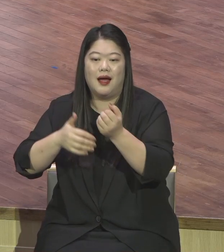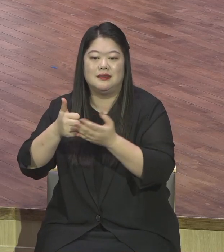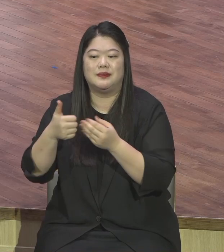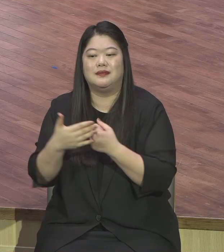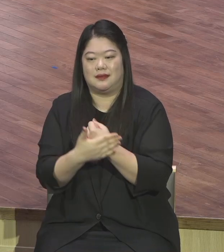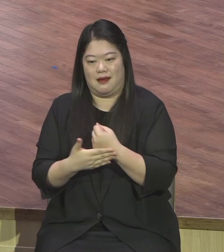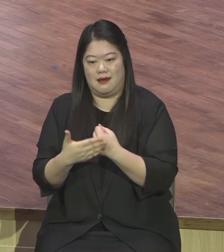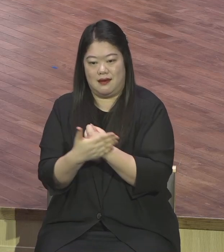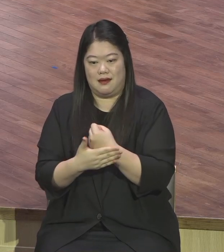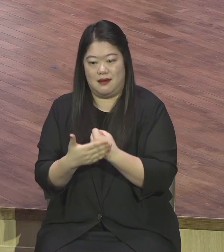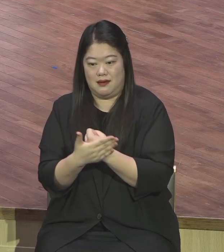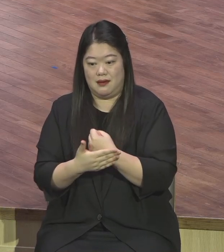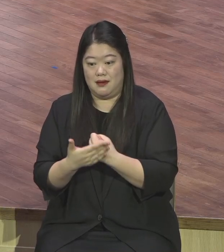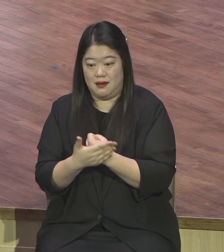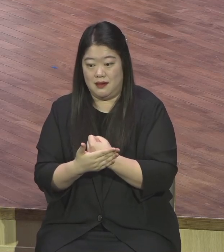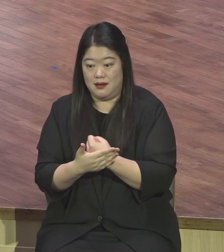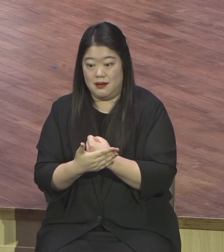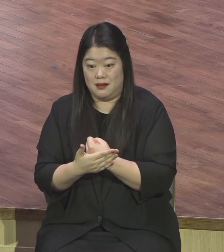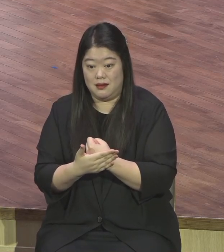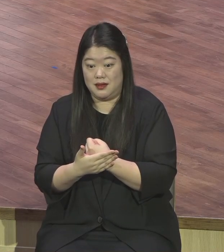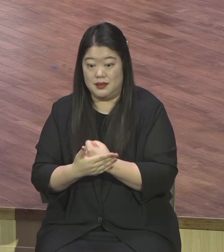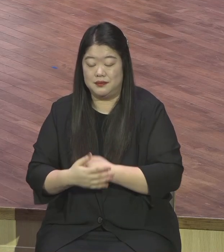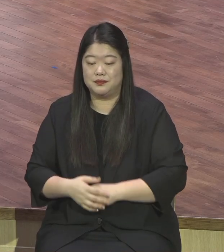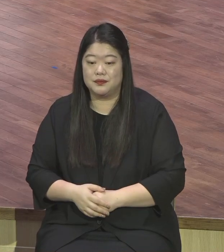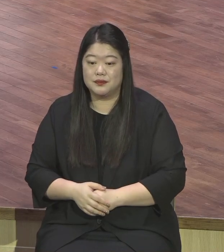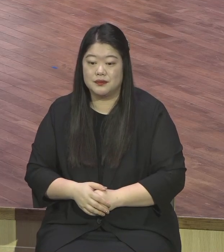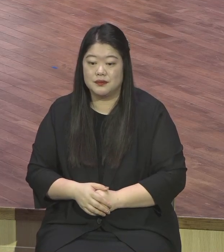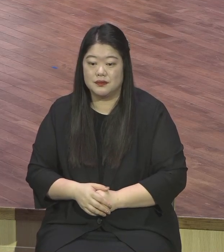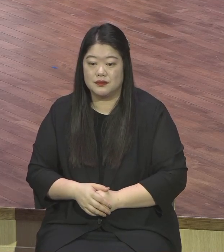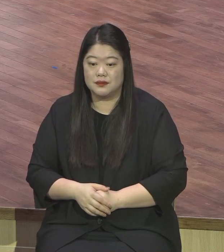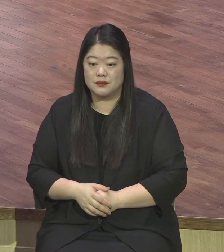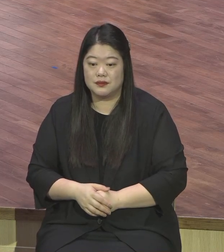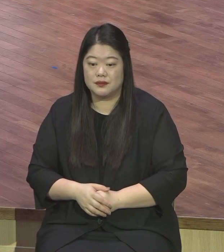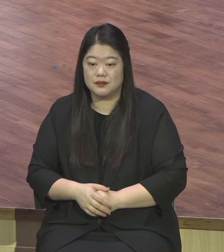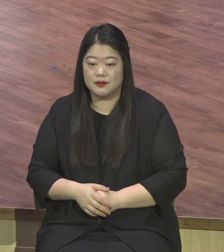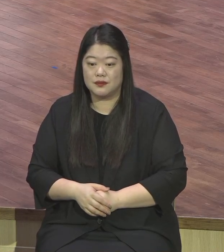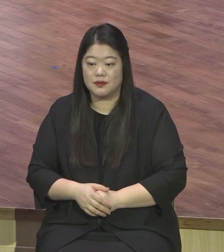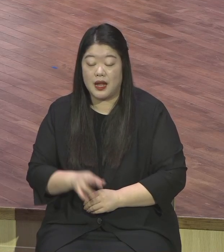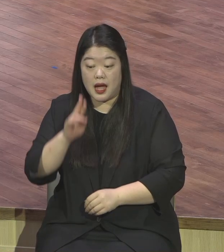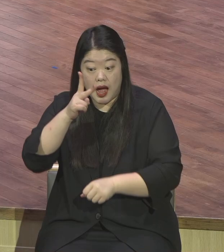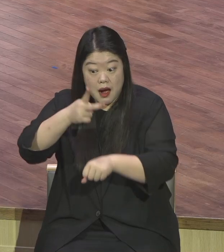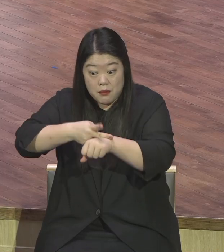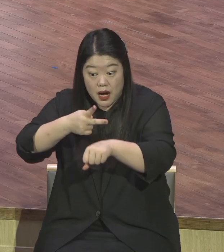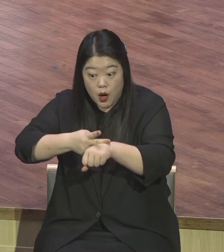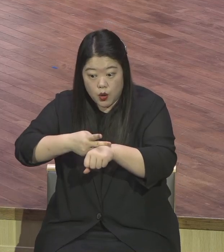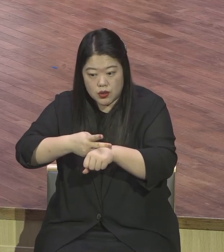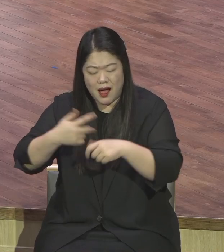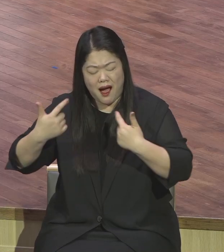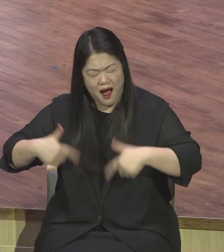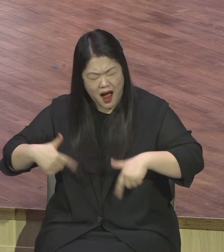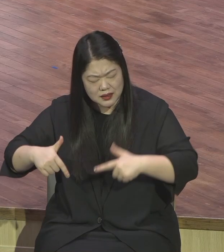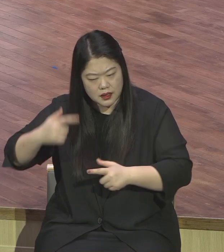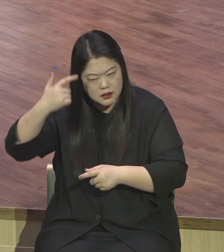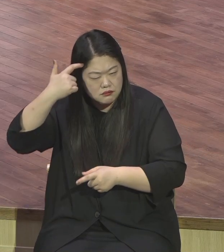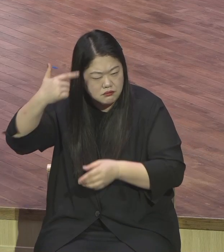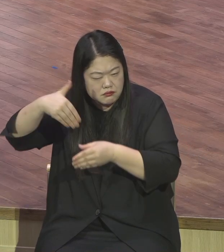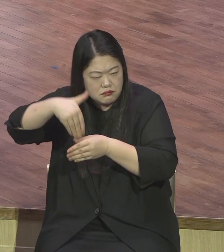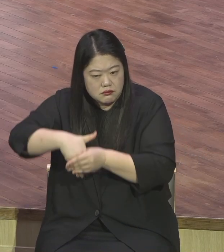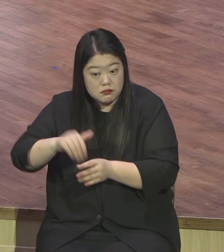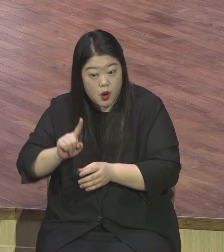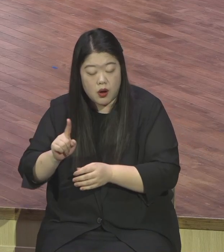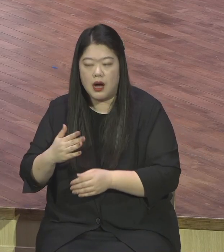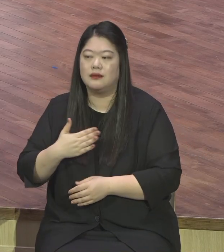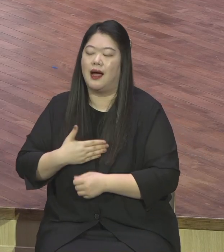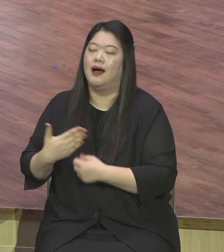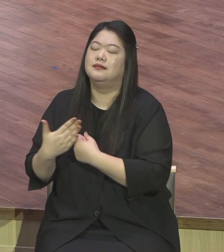신앙생활은요, 바울처럼 이렇게 은혜 의식이 바탕에 깔려 있는 삶을 살아야 돼. 은혜